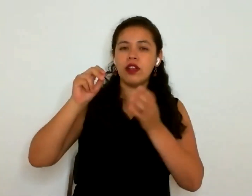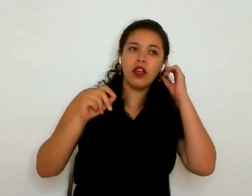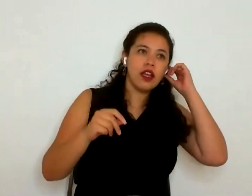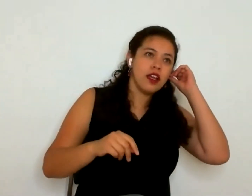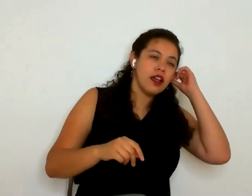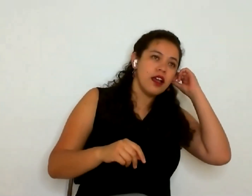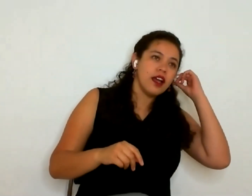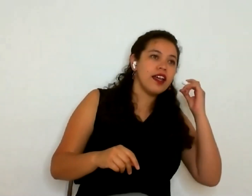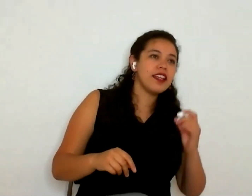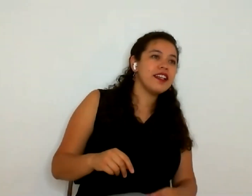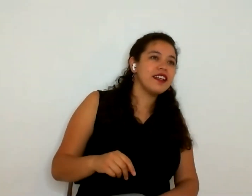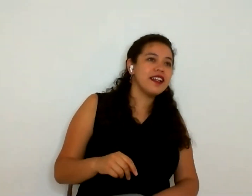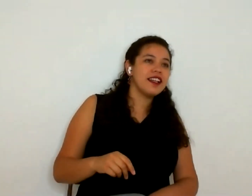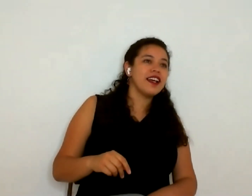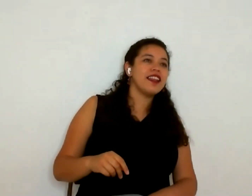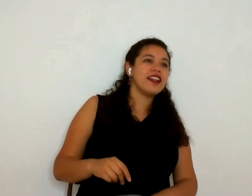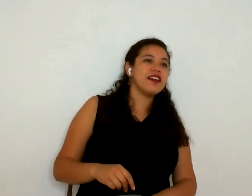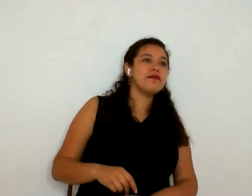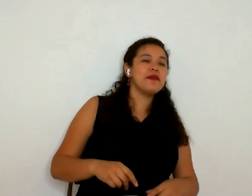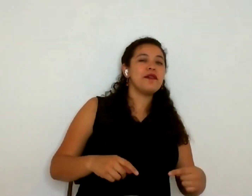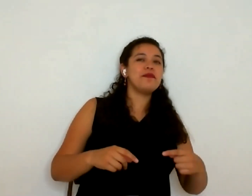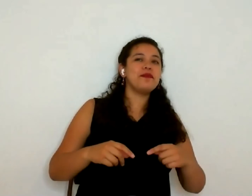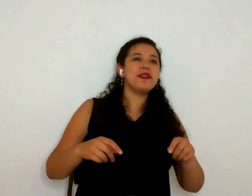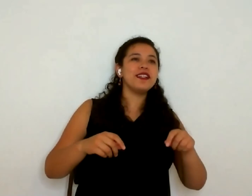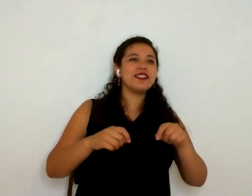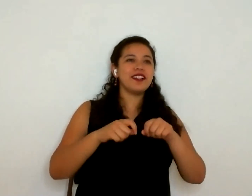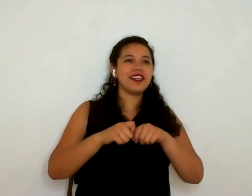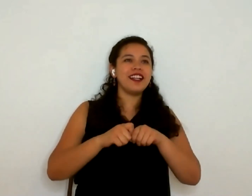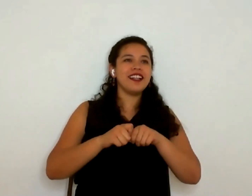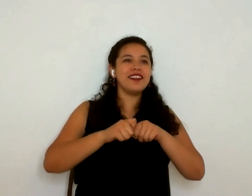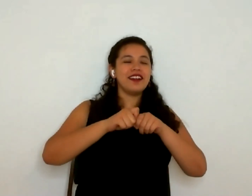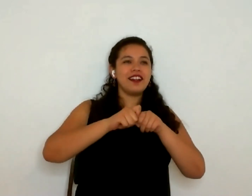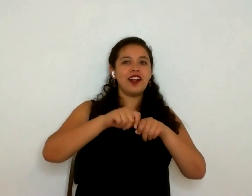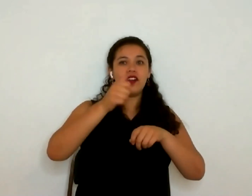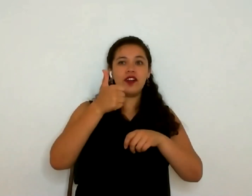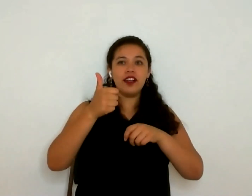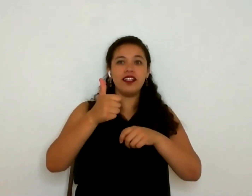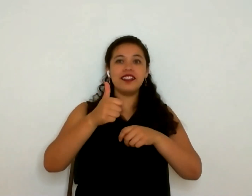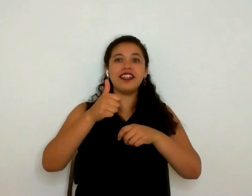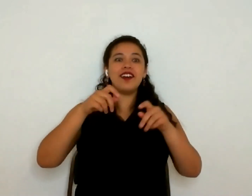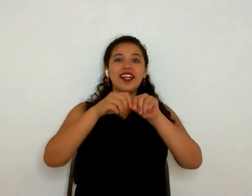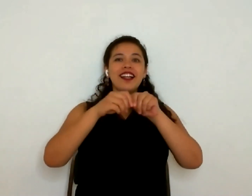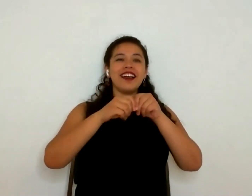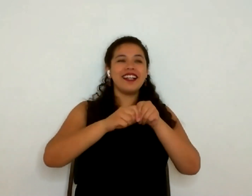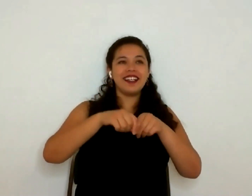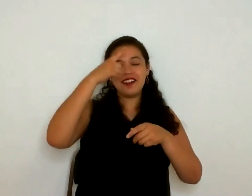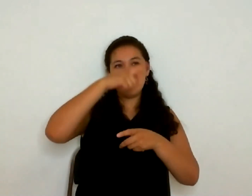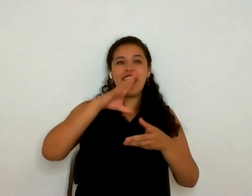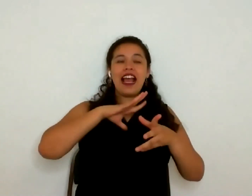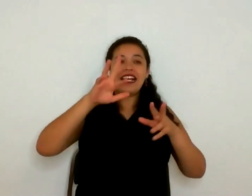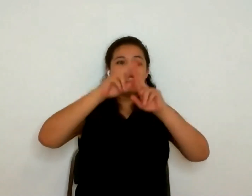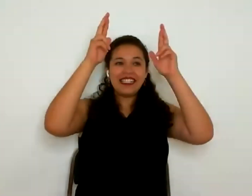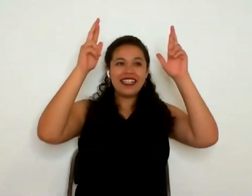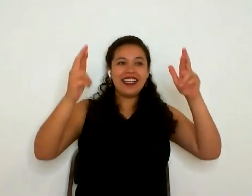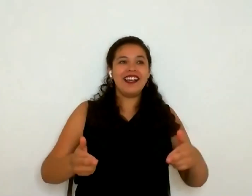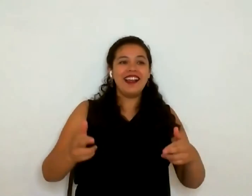porque lo que hicimos nosotros fue agregar este otros indicadores como por ejemplo si tenían refrigerador si tenían